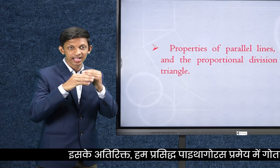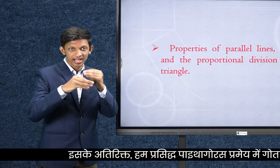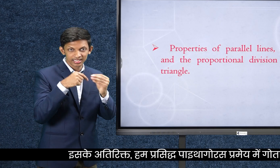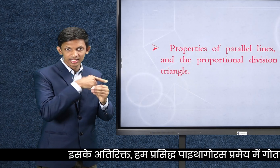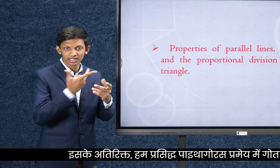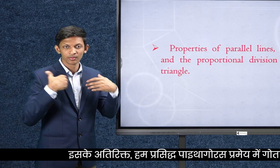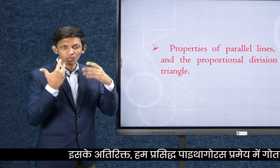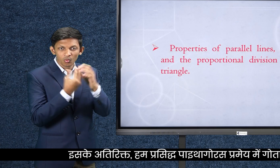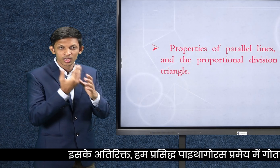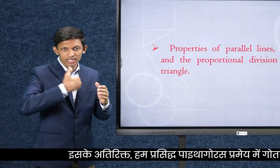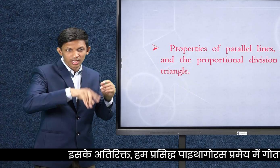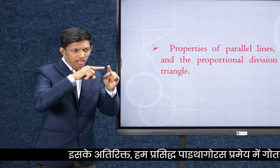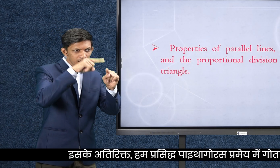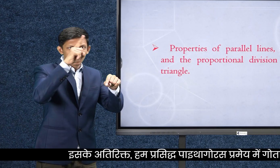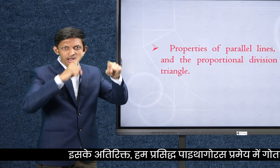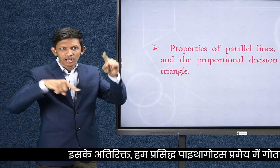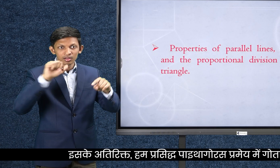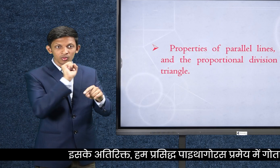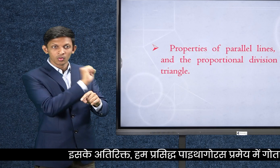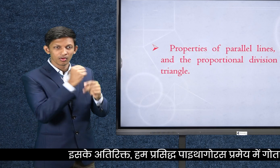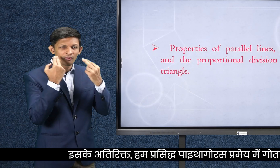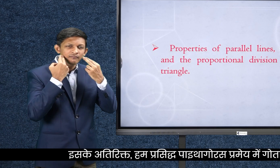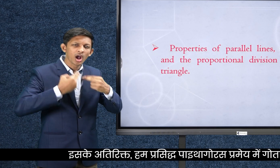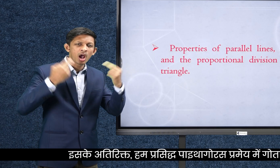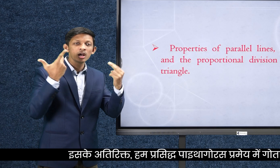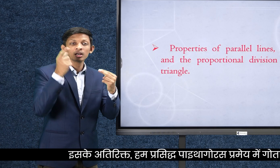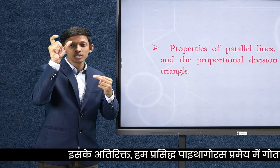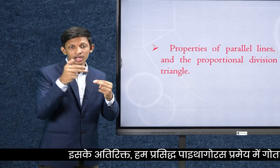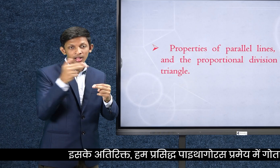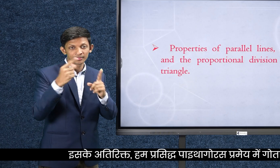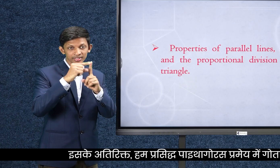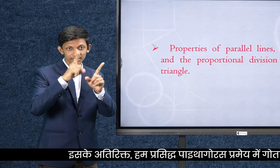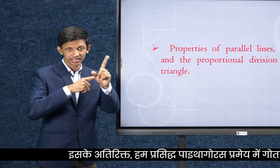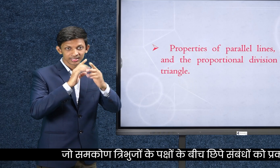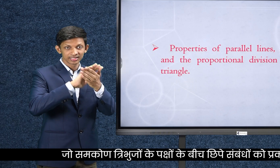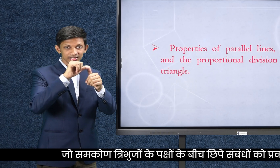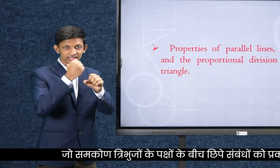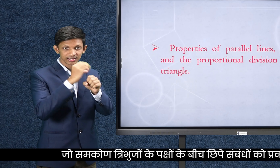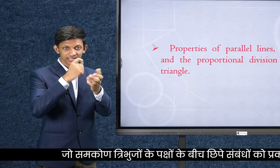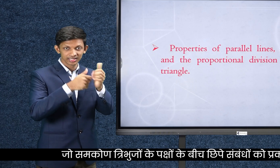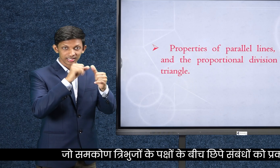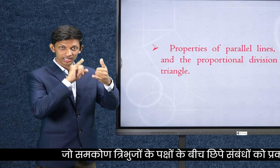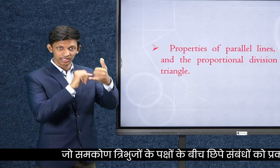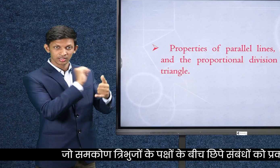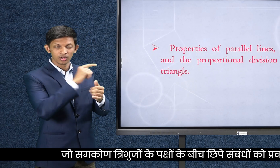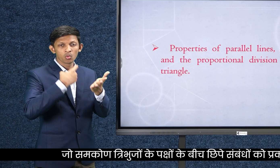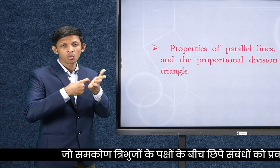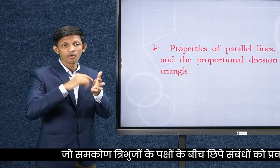इसके अतिरिक्त हम प्रसिद्ध पाइथागोरस प्रमेय के गोत लगाएंगे, जो समकोण त्रिभुजों के